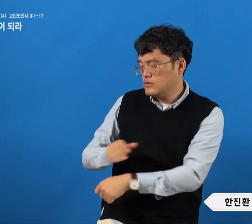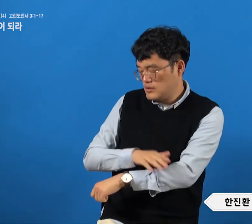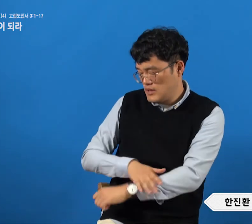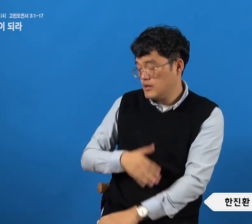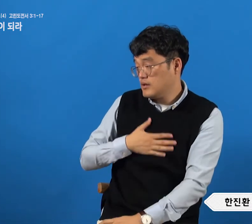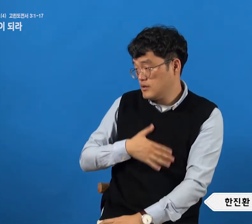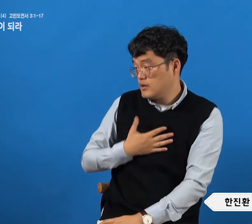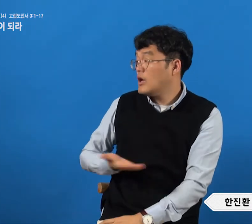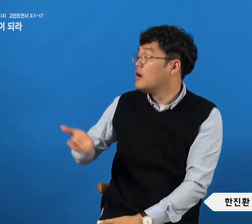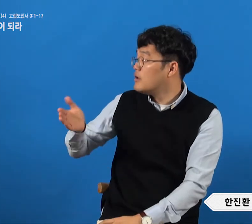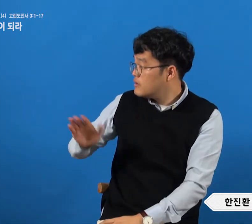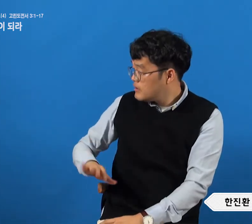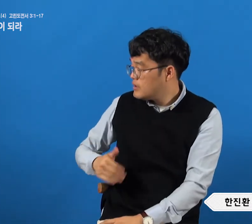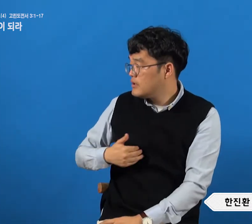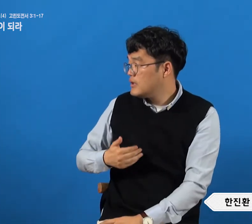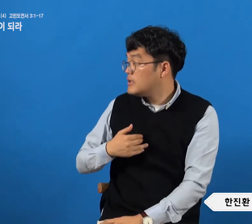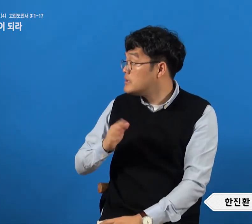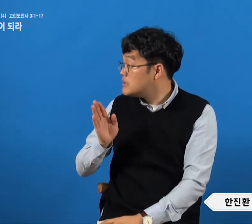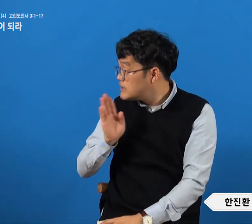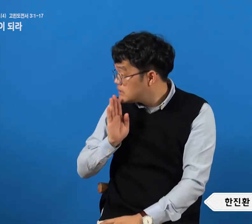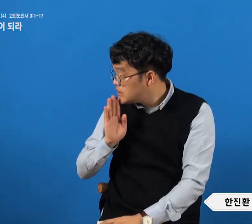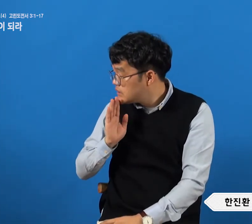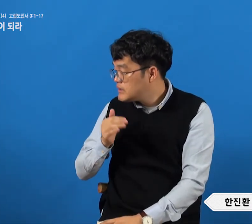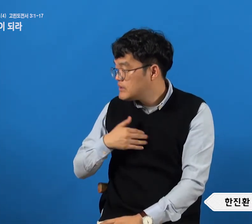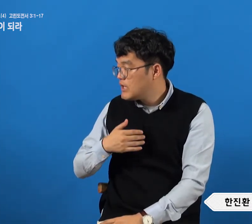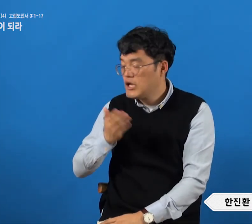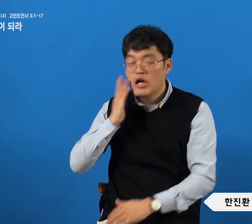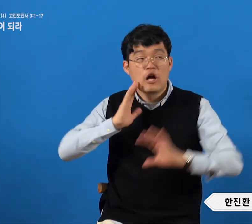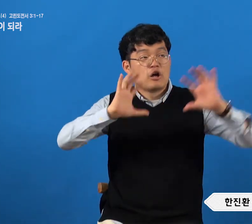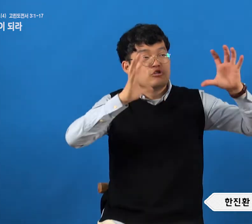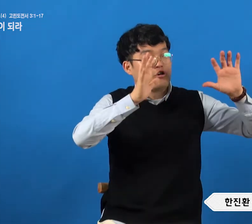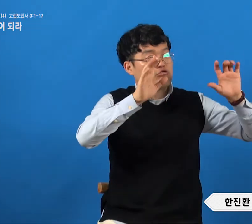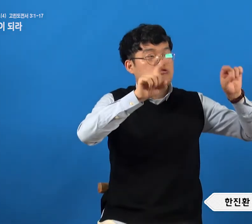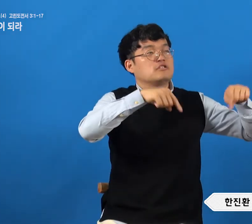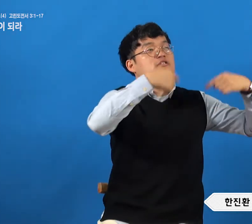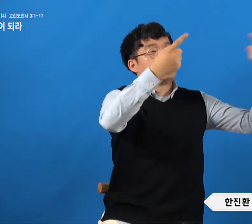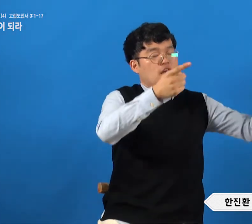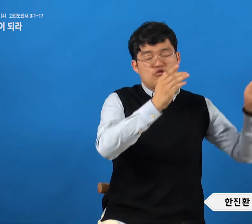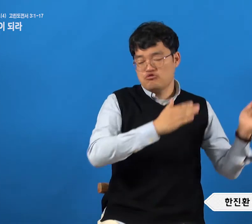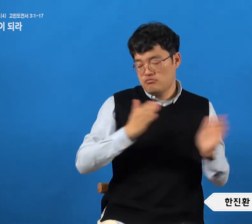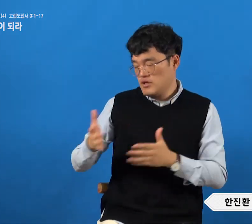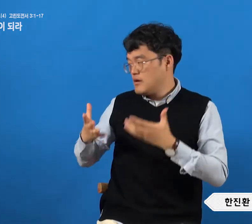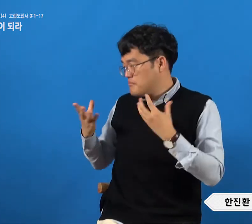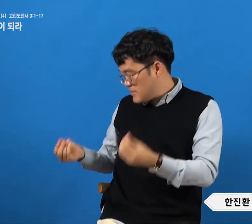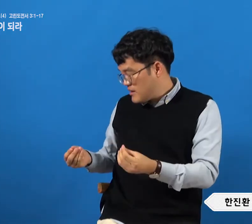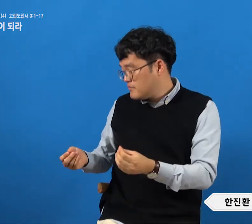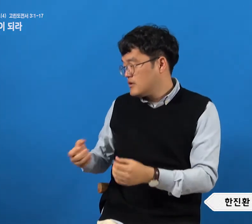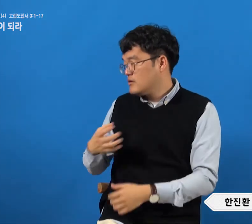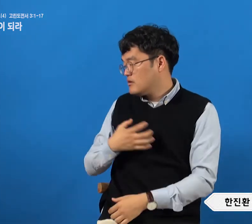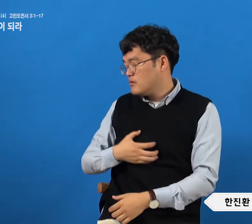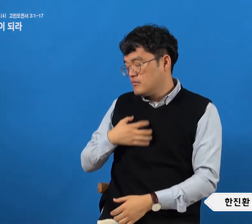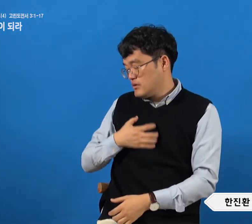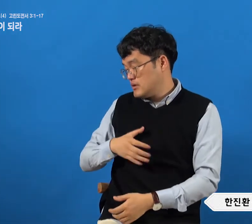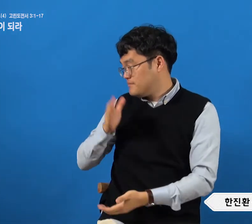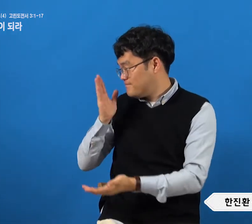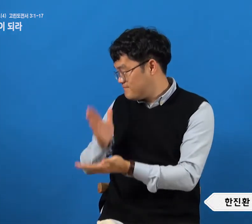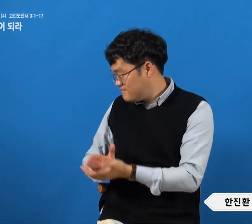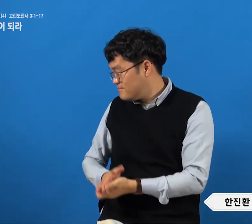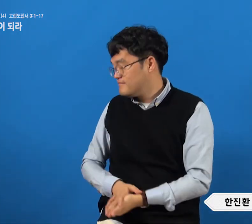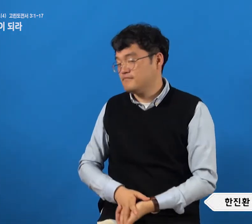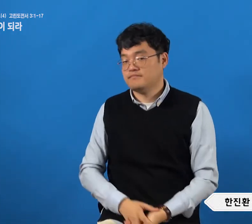압니다. 그런데 사실은 저는 천국 갈 준비가 다 됐습니다. 염려 안 하셔도